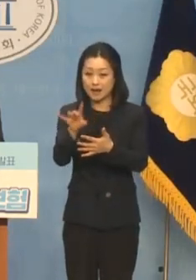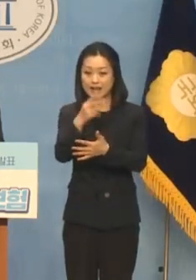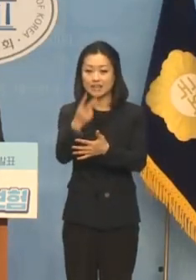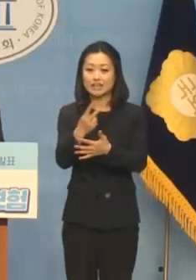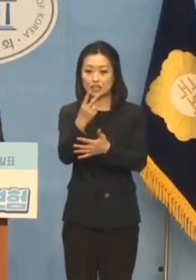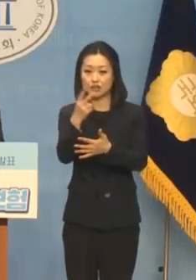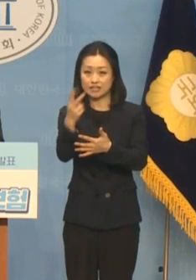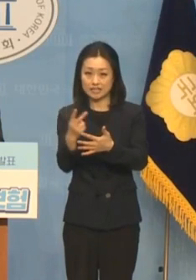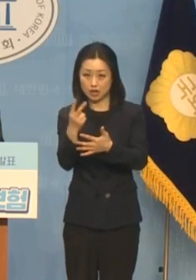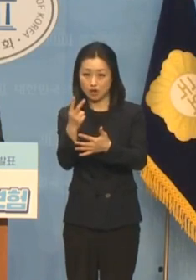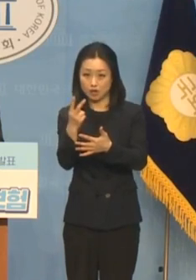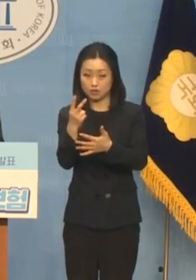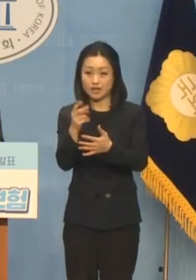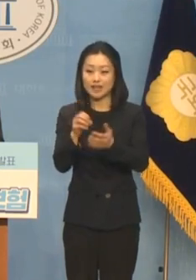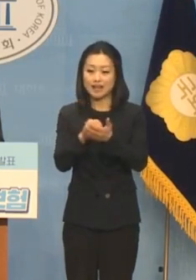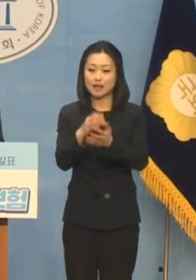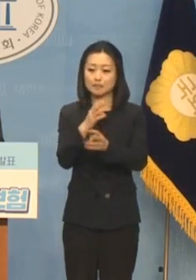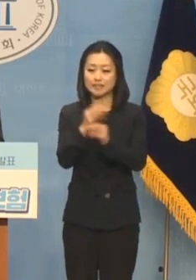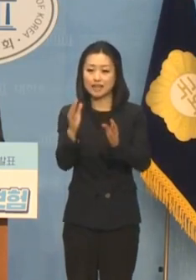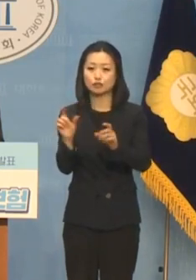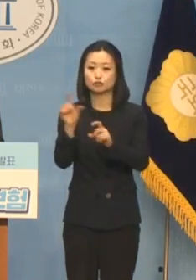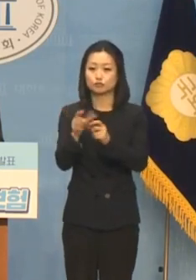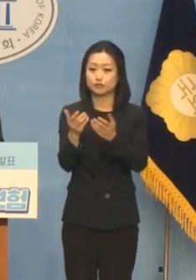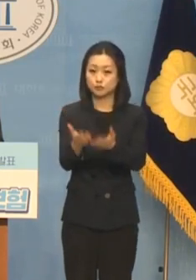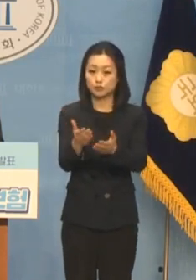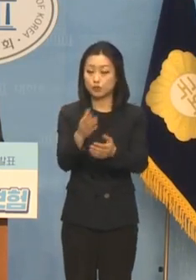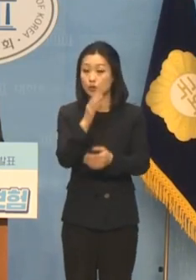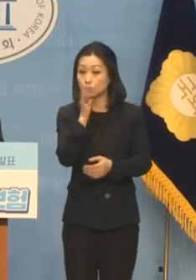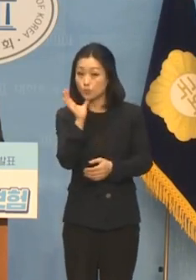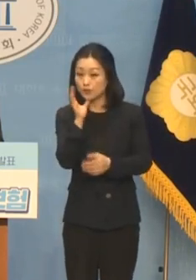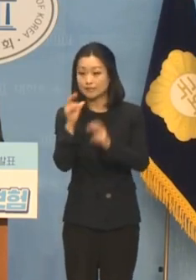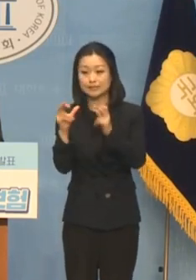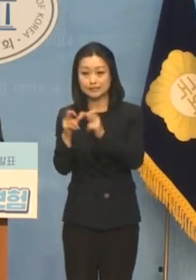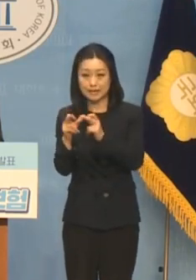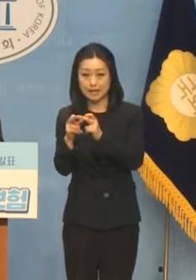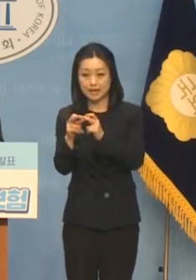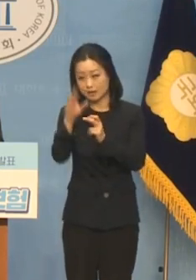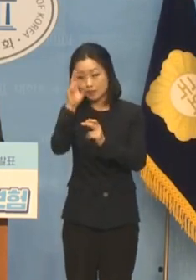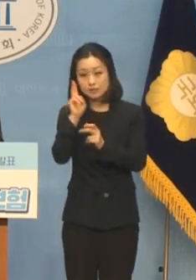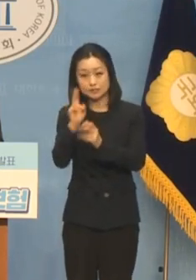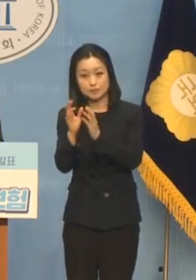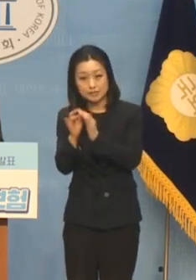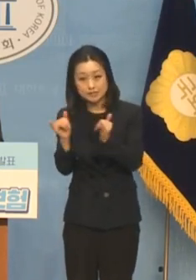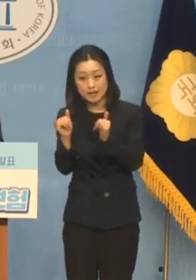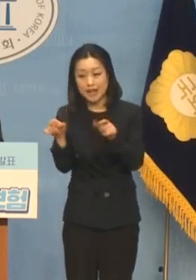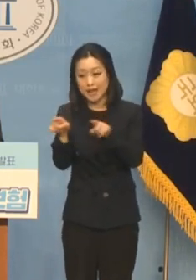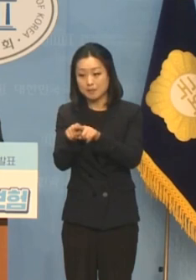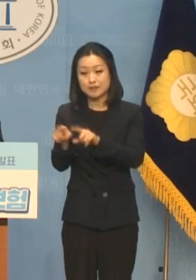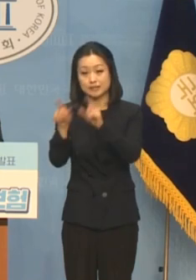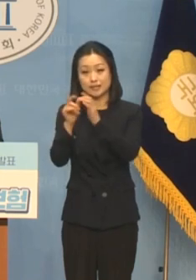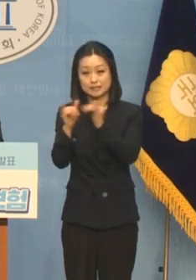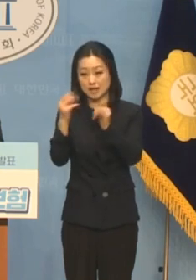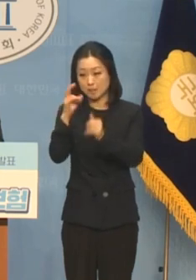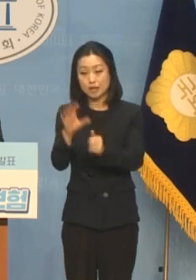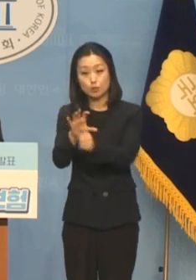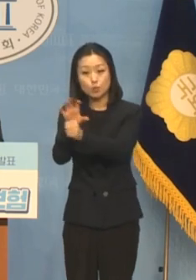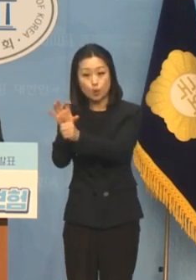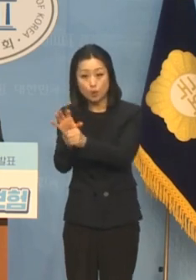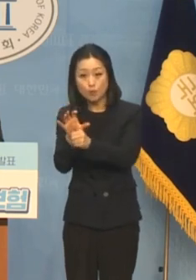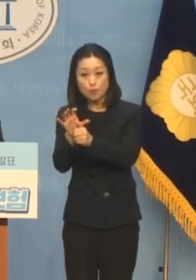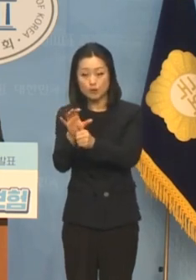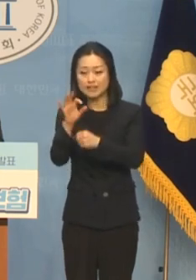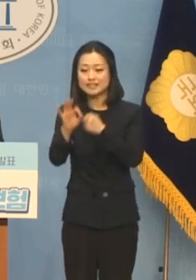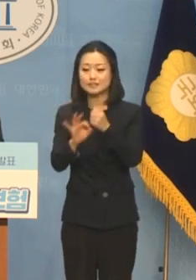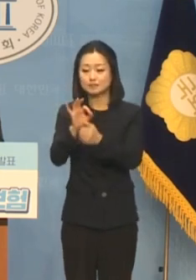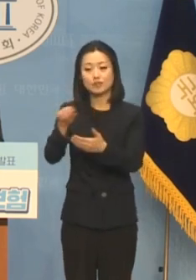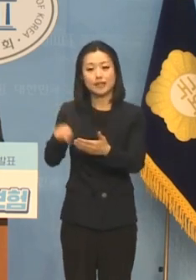2년을 가입 기간에 더하겠습니다. 노인이나 장애인, 중증 질환자 등의 동거 가족에 대한 돌봄도 10년